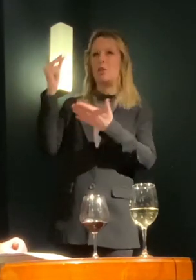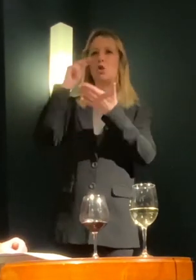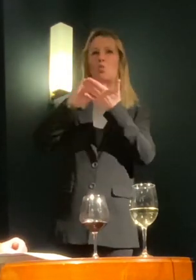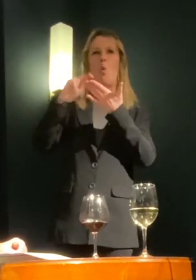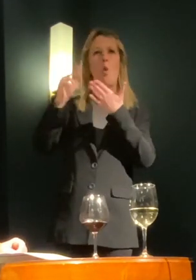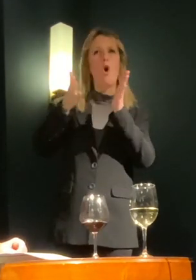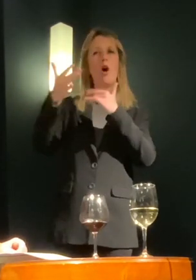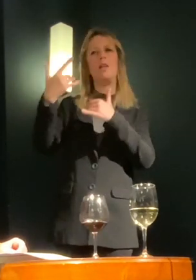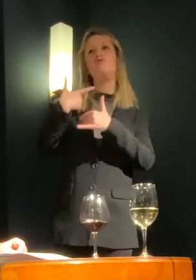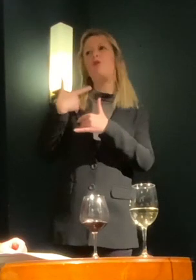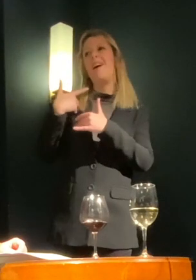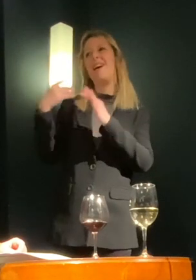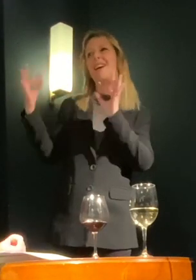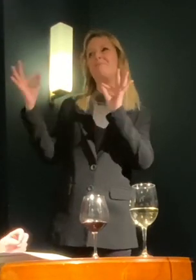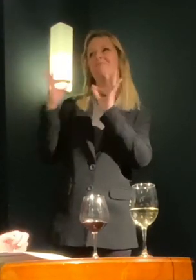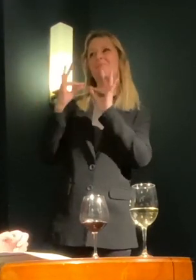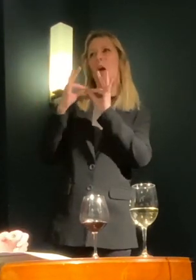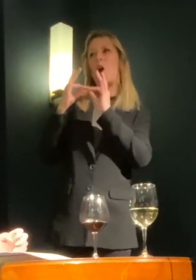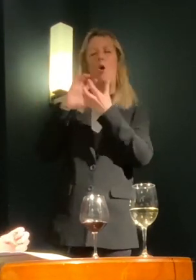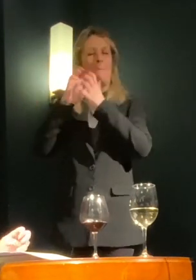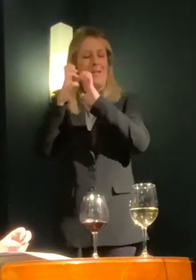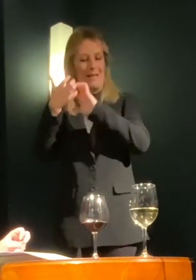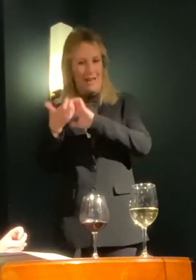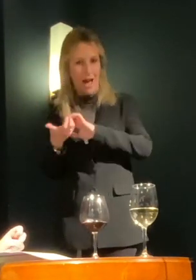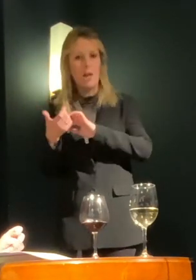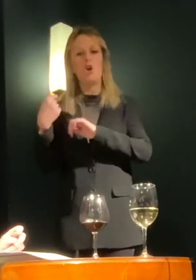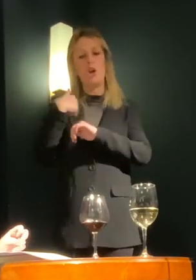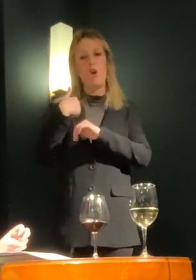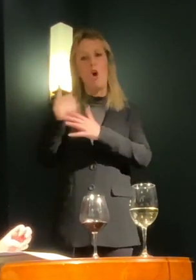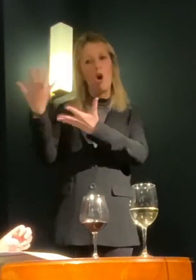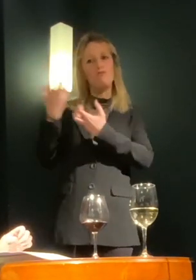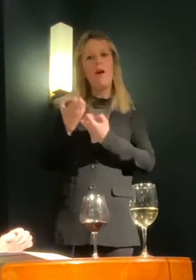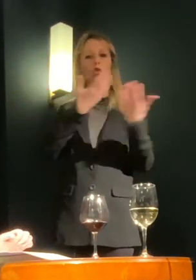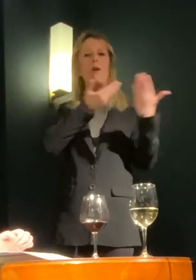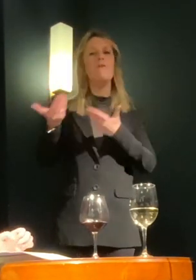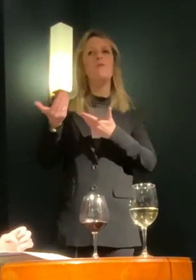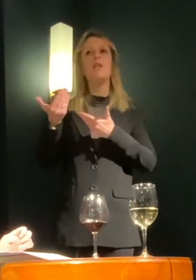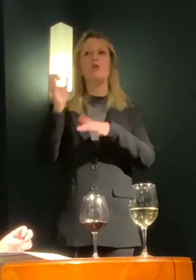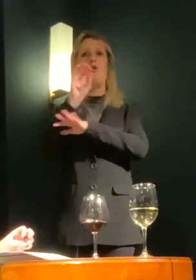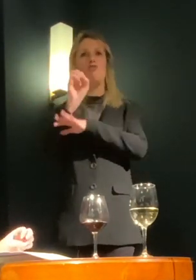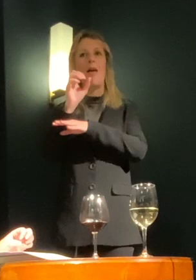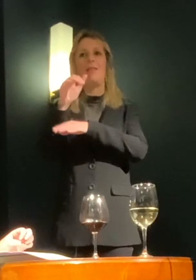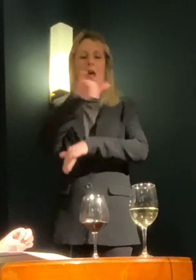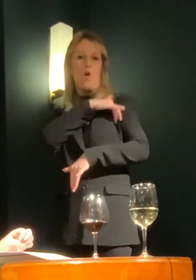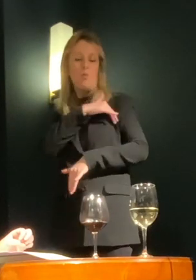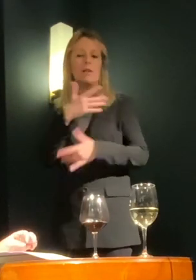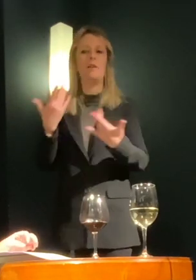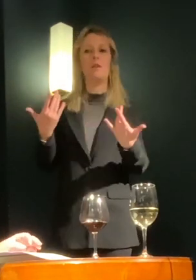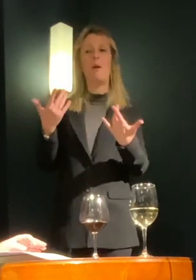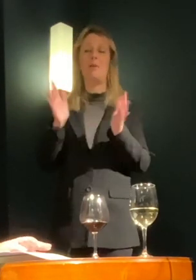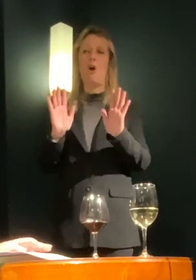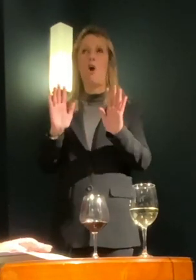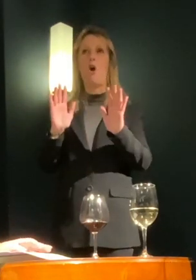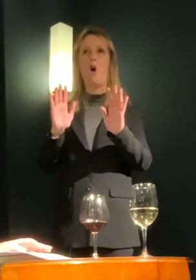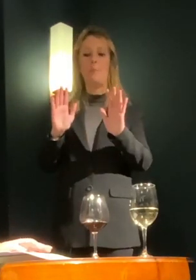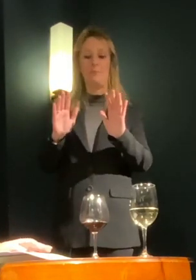ricevuto molti inviti da professori, da docenti o da alunni. Poi ci si scontra con il fatto che uno dei grandi temi del romanzo